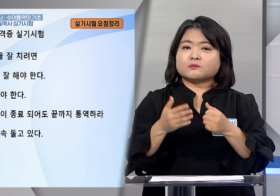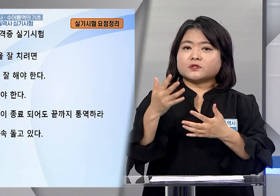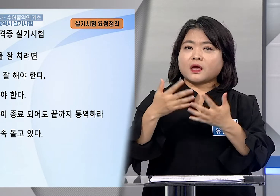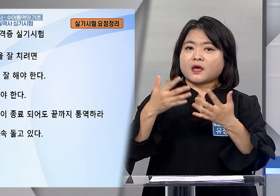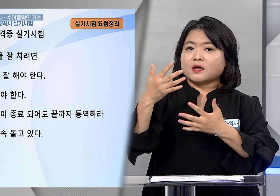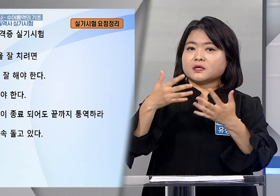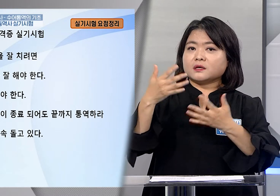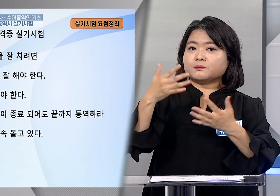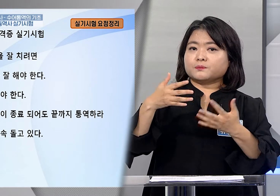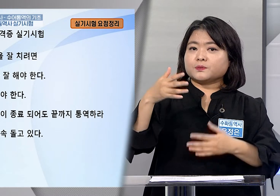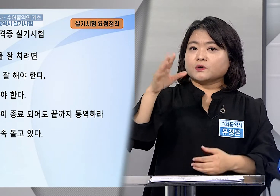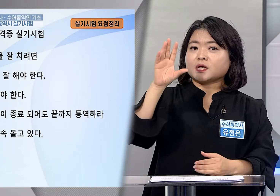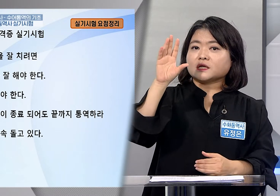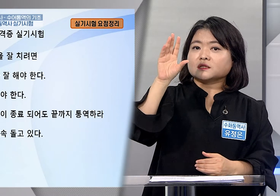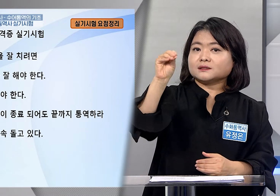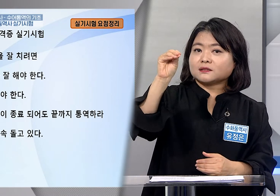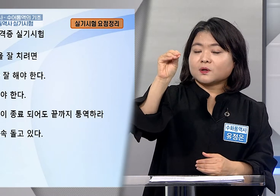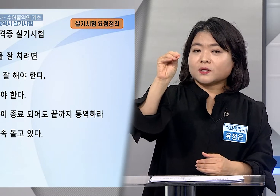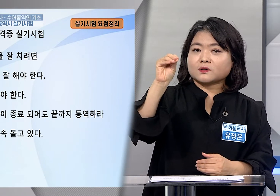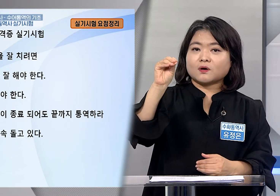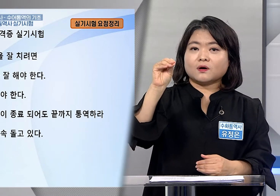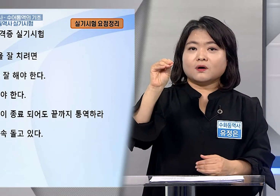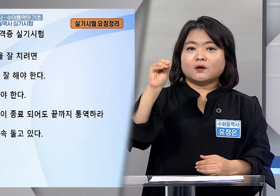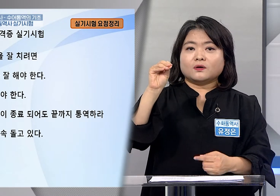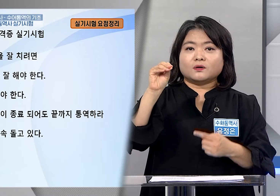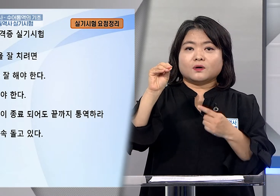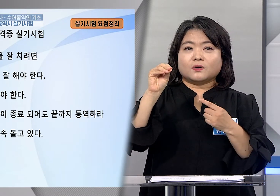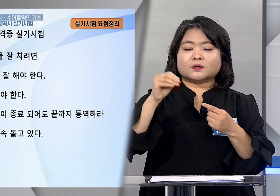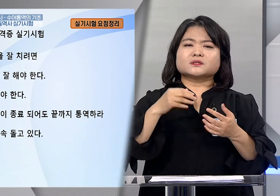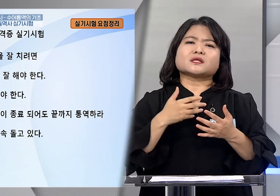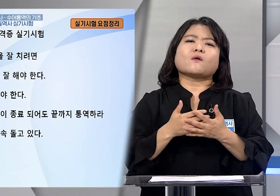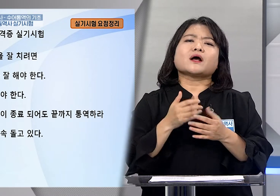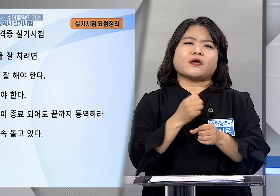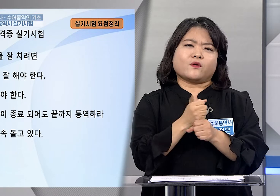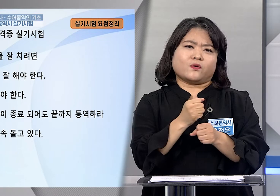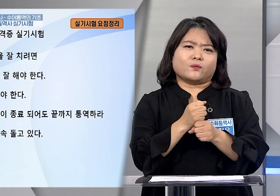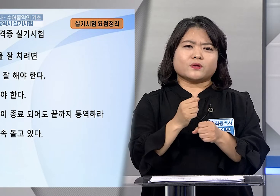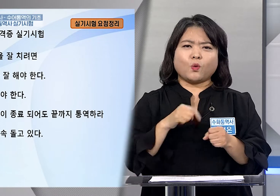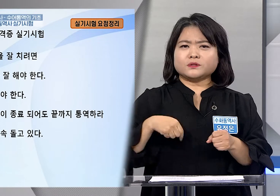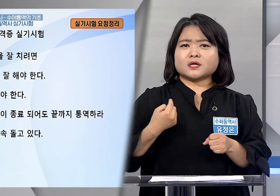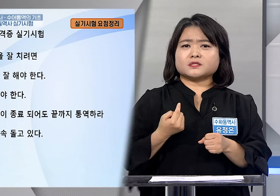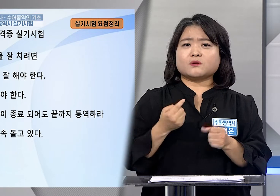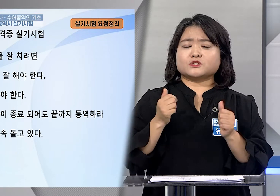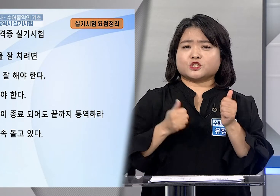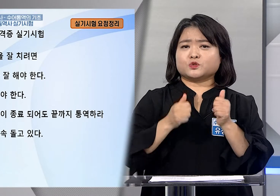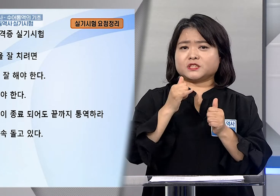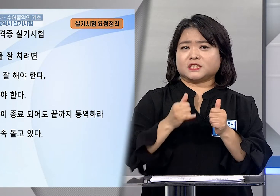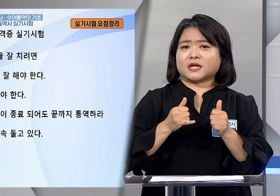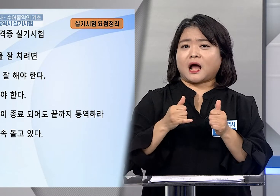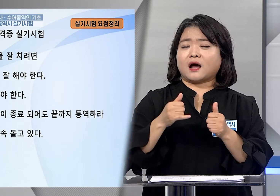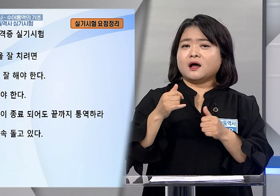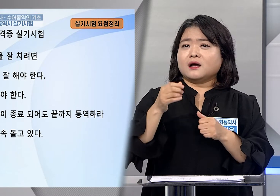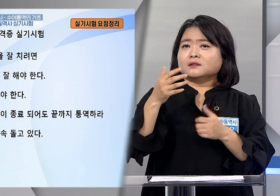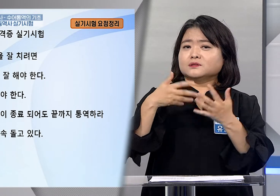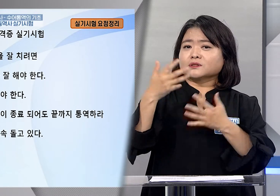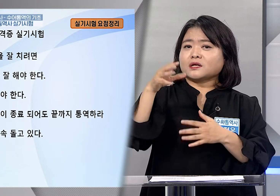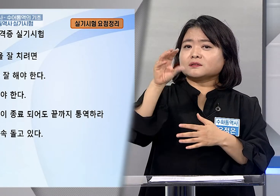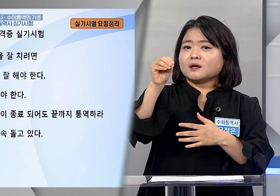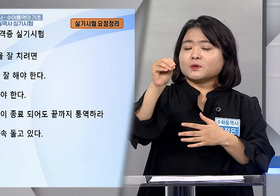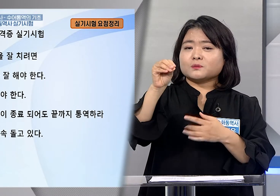때문에 이 영상이 끝났다고 해서 그때 당황해요. 왜냐면 혼자 시험을 치고 있으니까. 영상이 끝나버리면